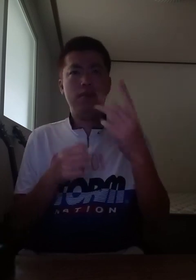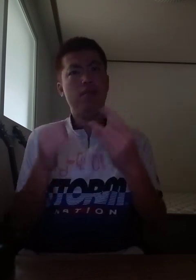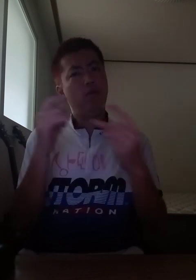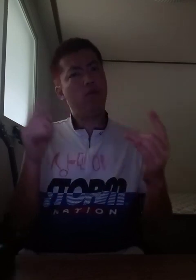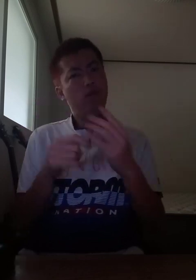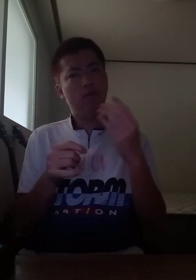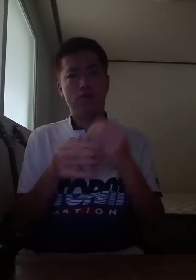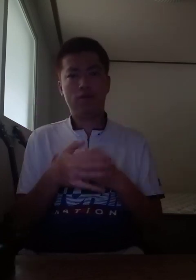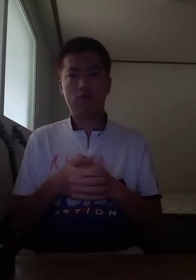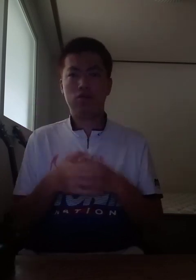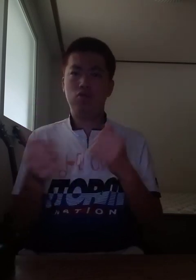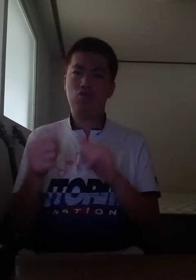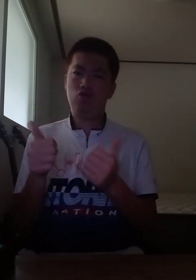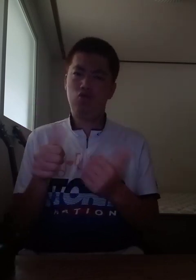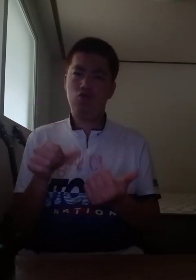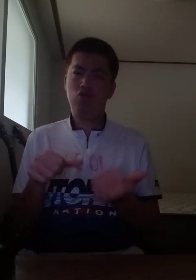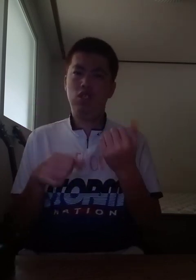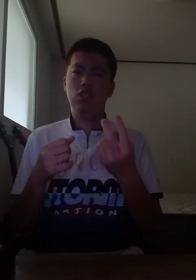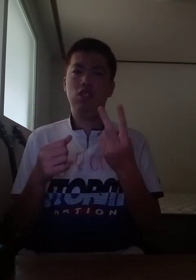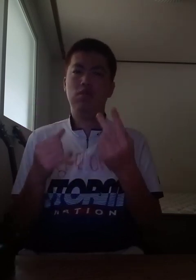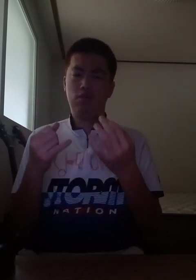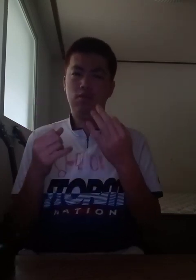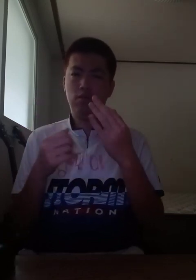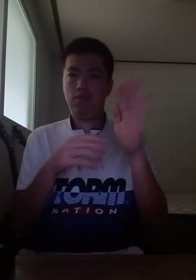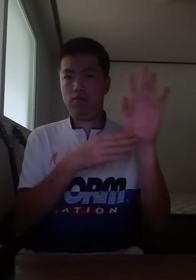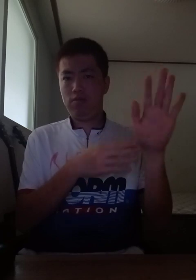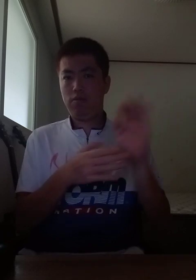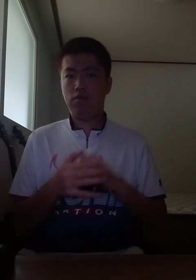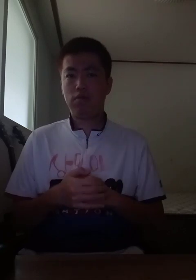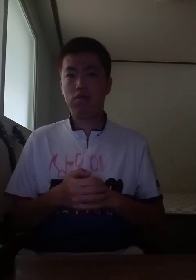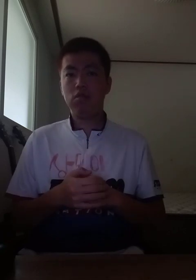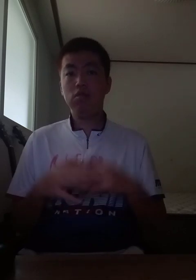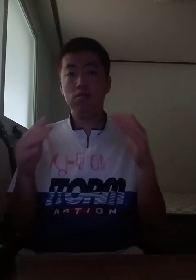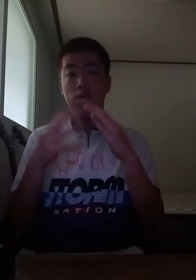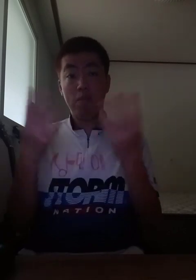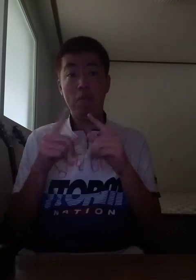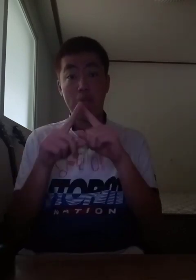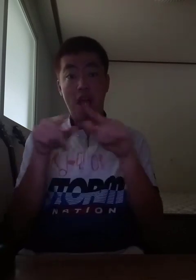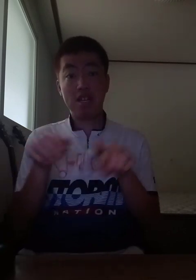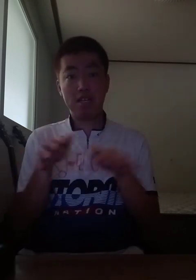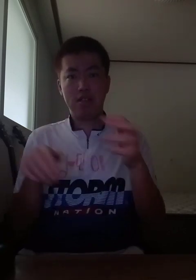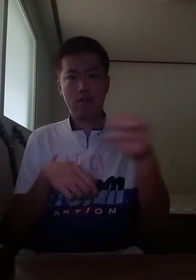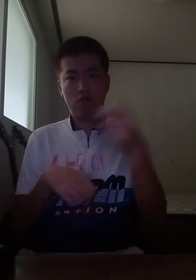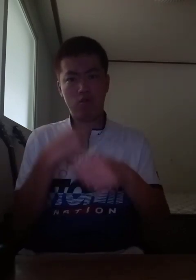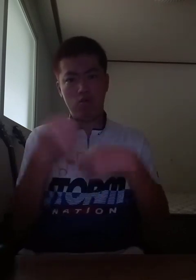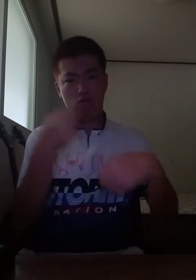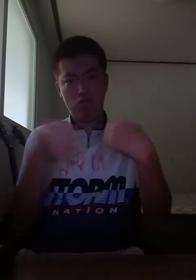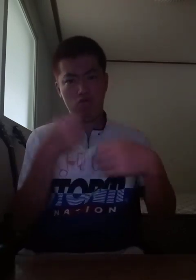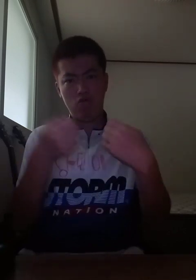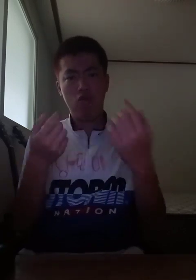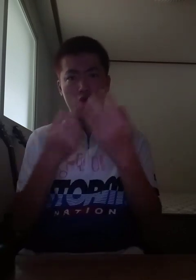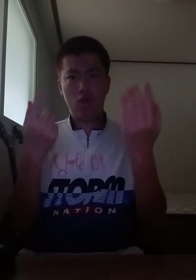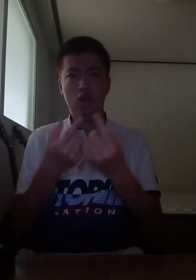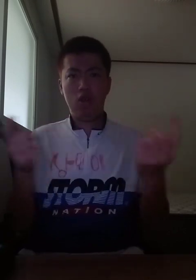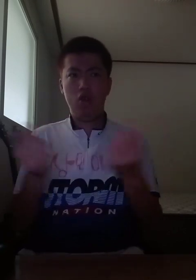건, 숨진 사람도 200명이 넘습니다. 이 때문에 덴마크에서는 자전거 도로를 보행자 도로나 차도와